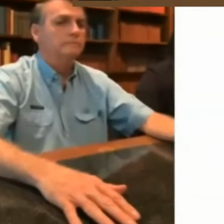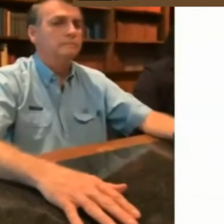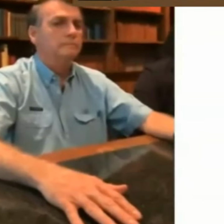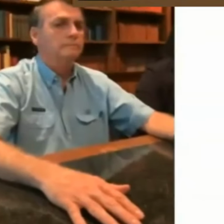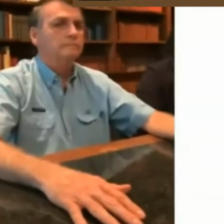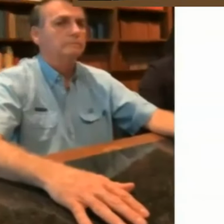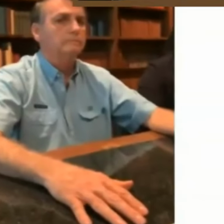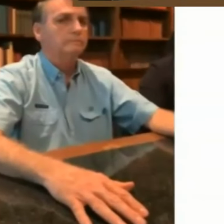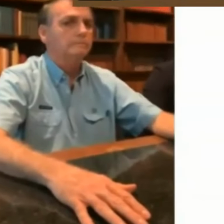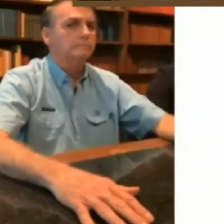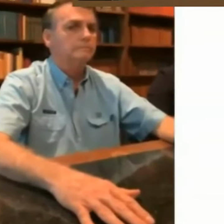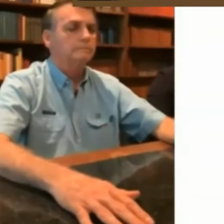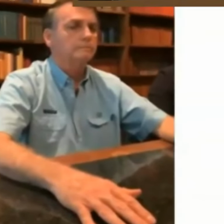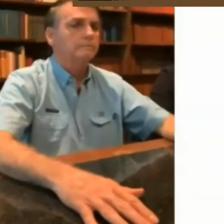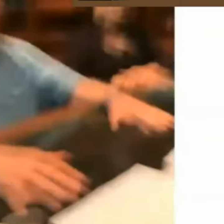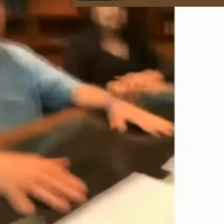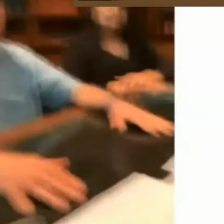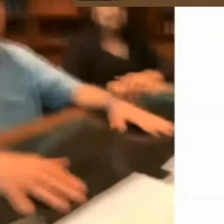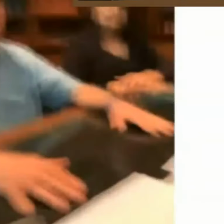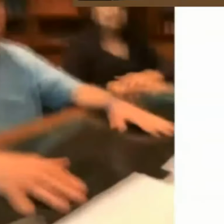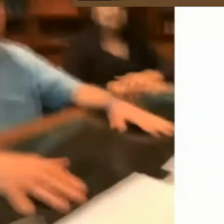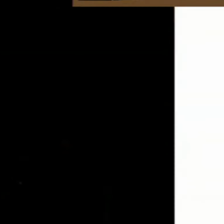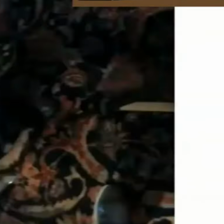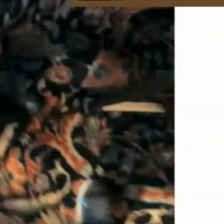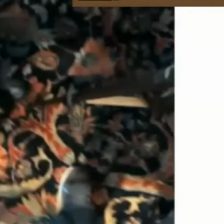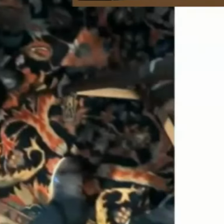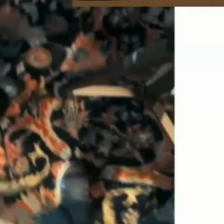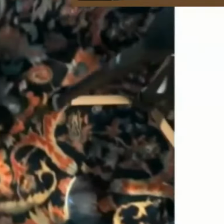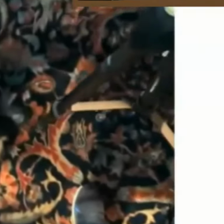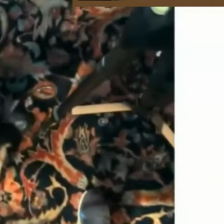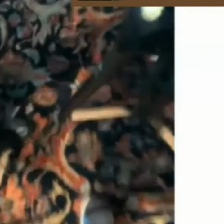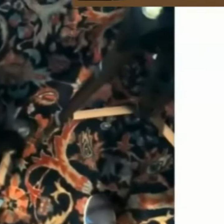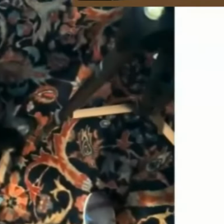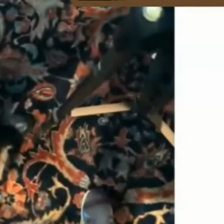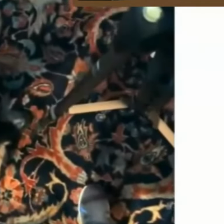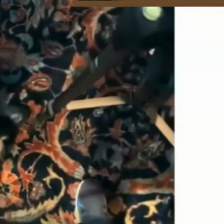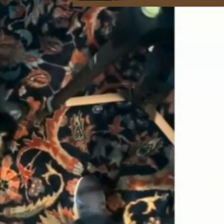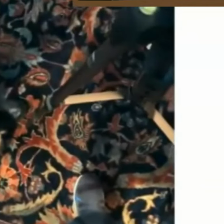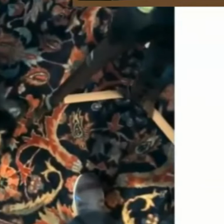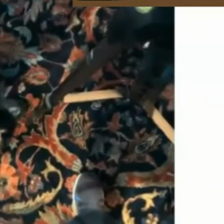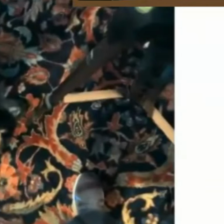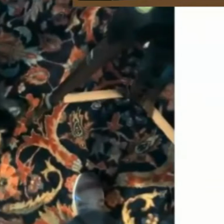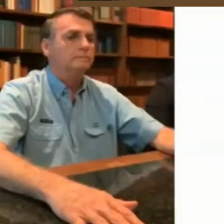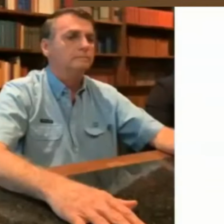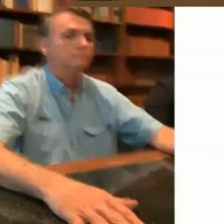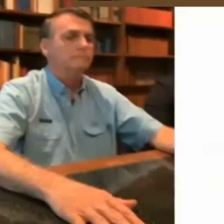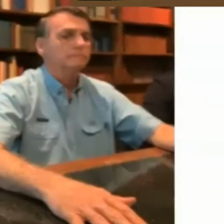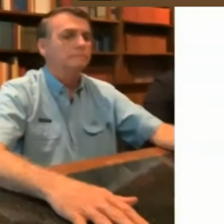Show up.